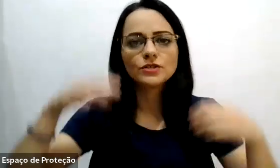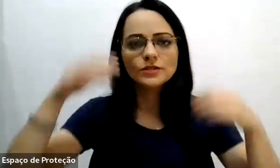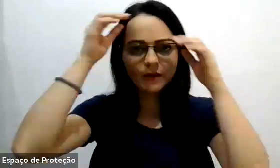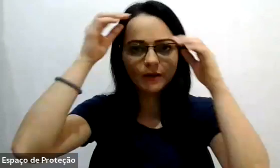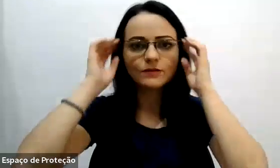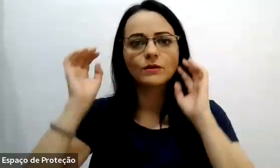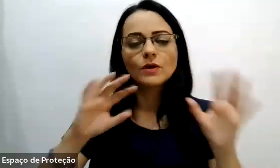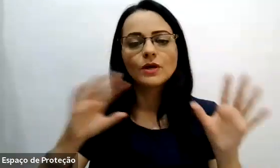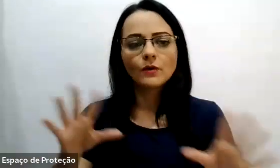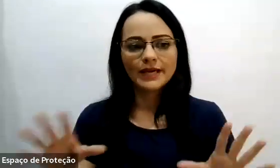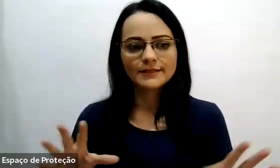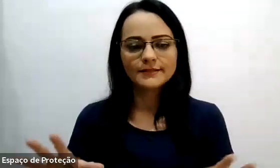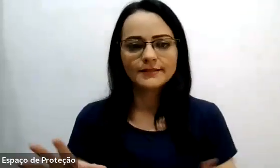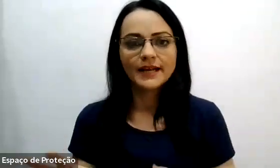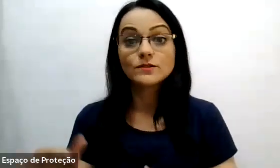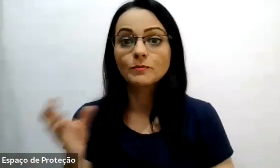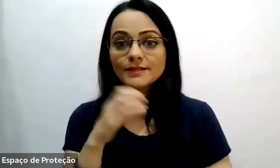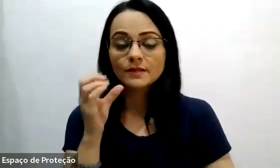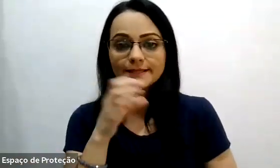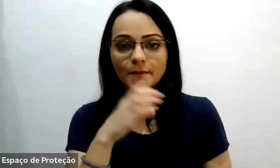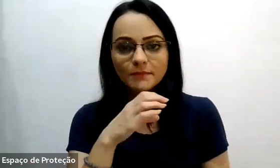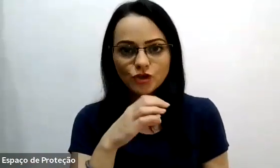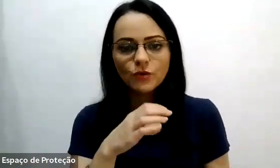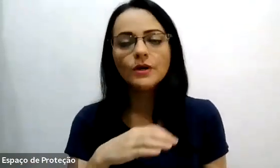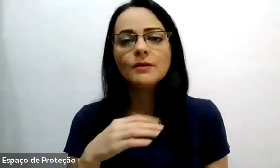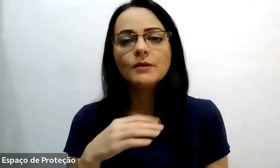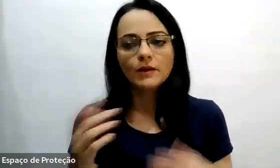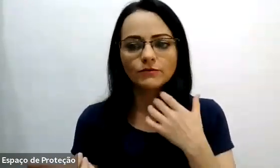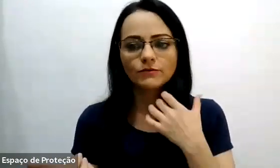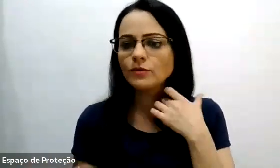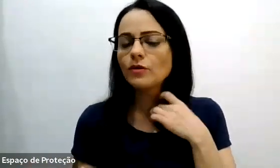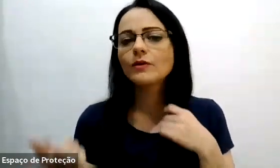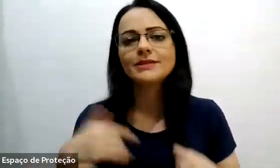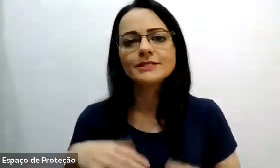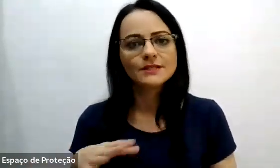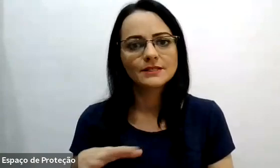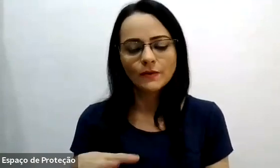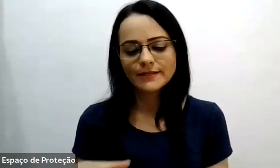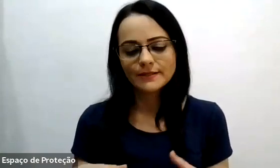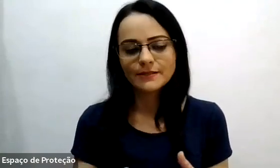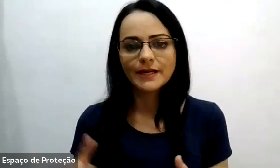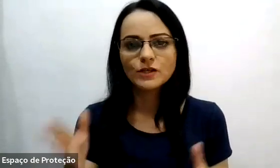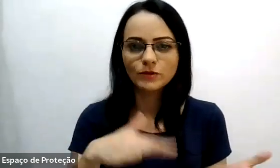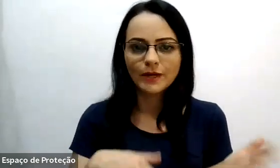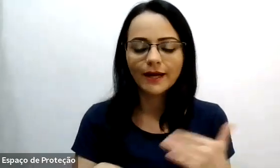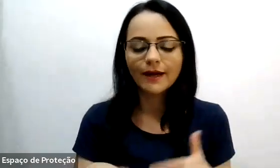Se alguém por acaso não conhece esses sinais, eu tô passando mais rapidinho, para a aula não ficar muito longa, mas se vocês não conhecem esses sinais de